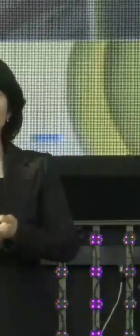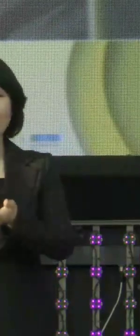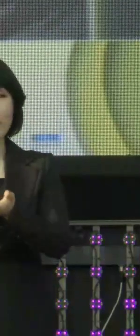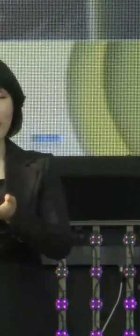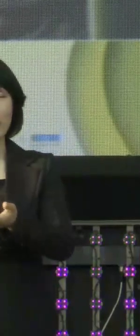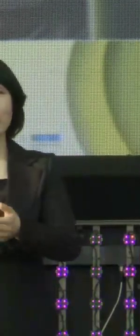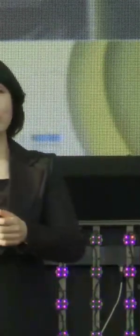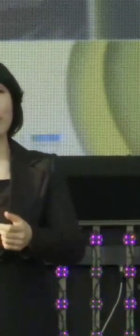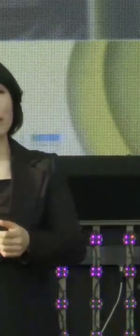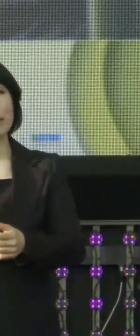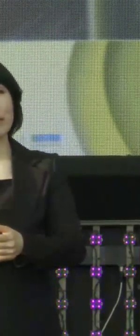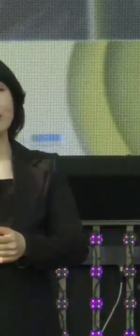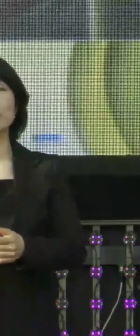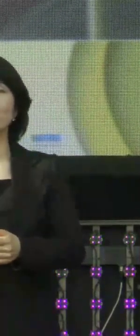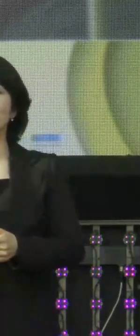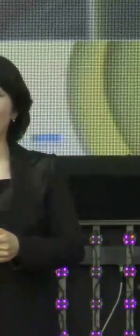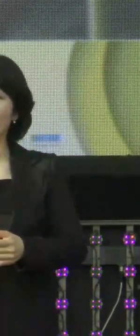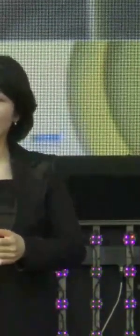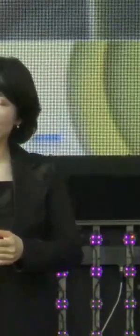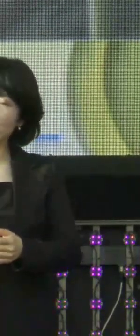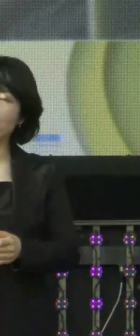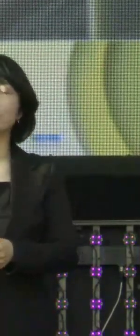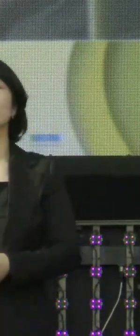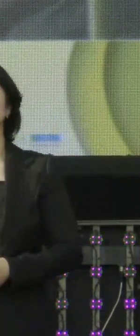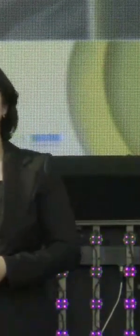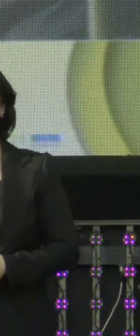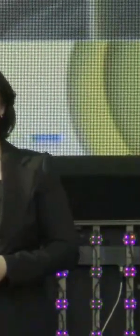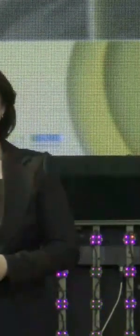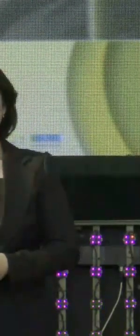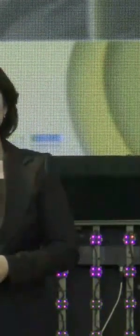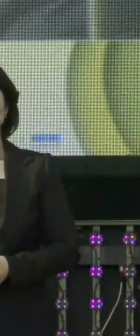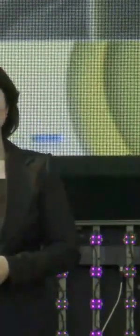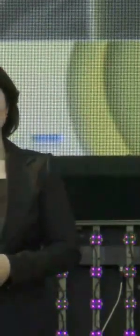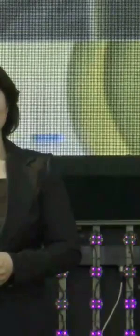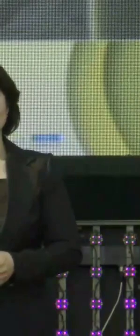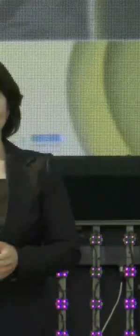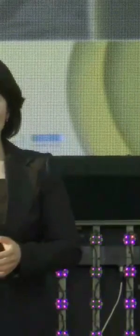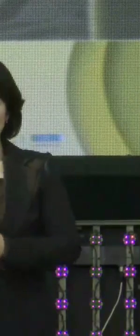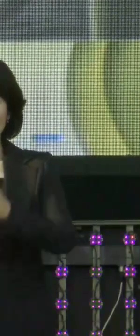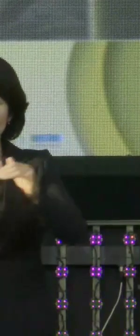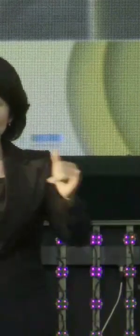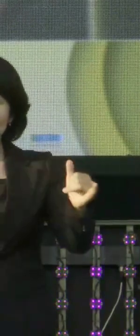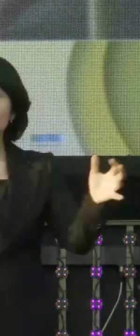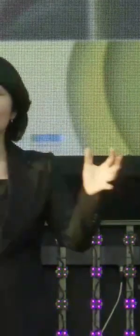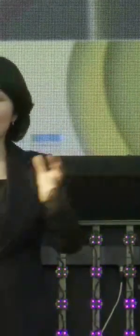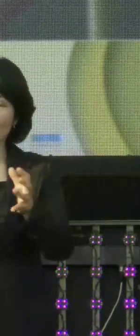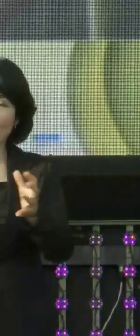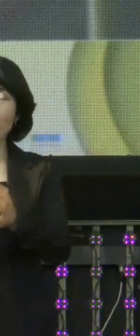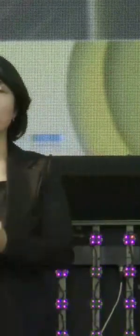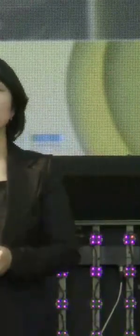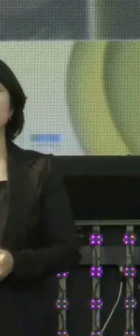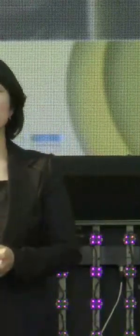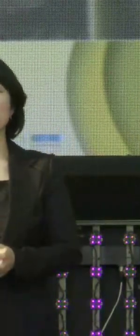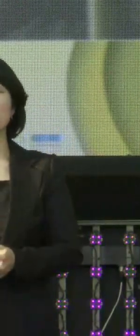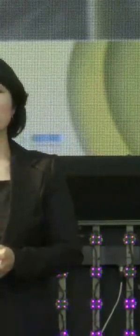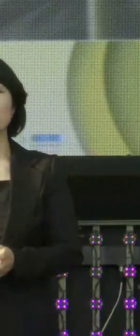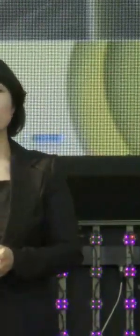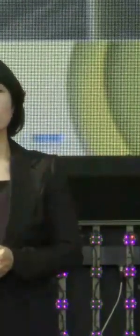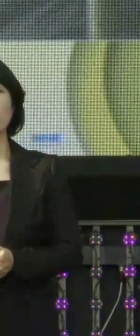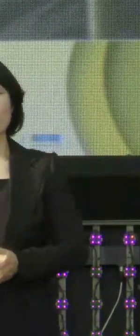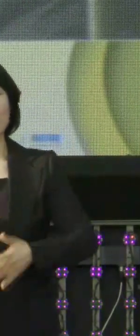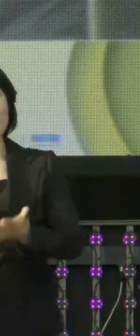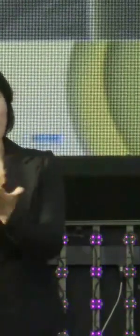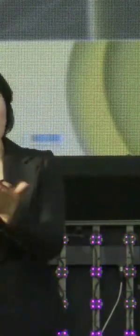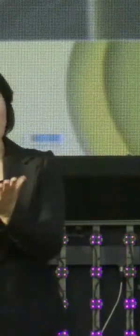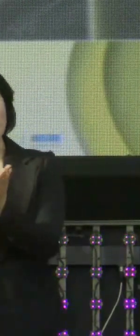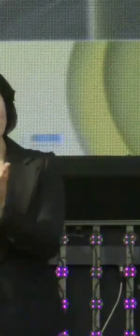도자예술촌 예술파크입니다. 우리 도자예술가들이 중심이 돼서 탄생한 이 예술파크이지만 지금은